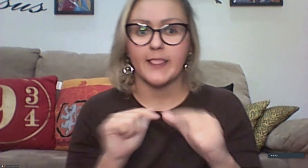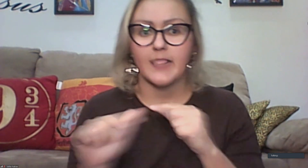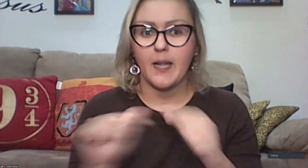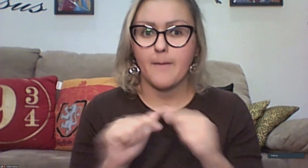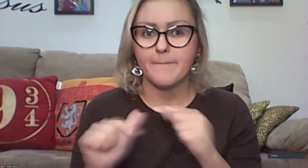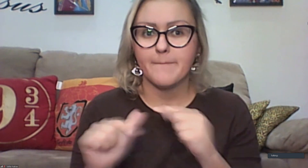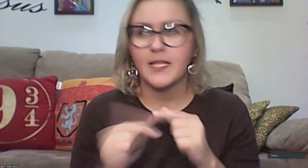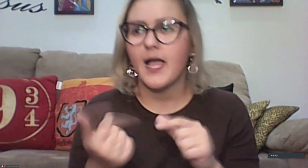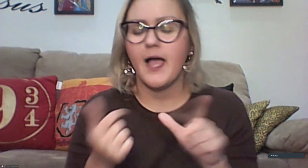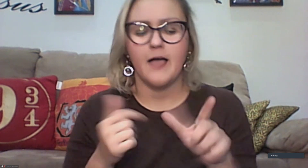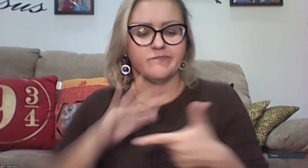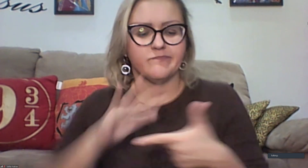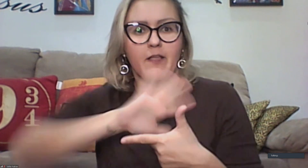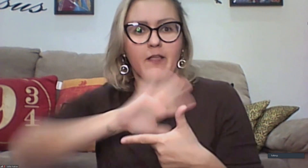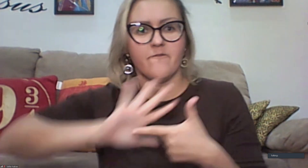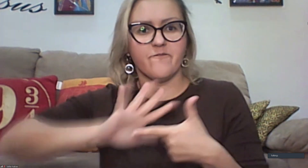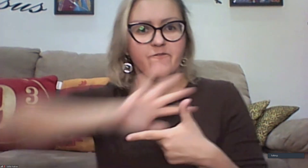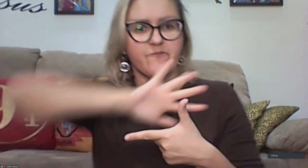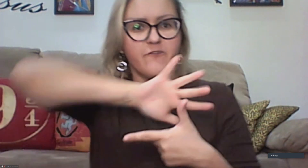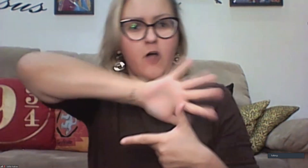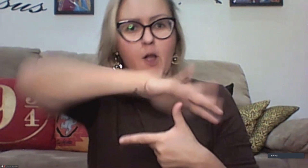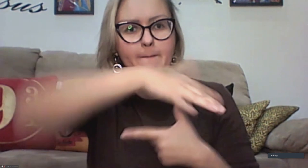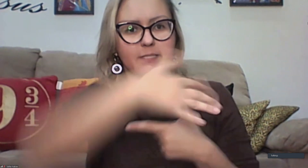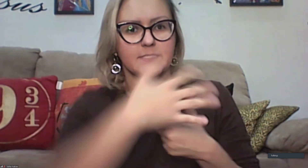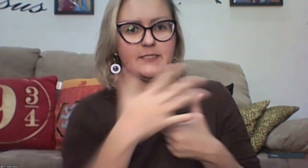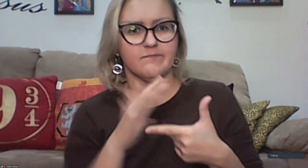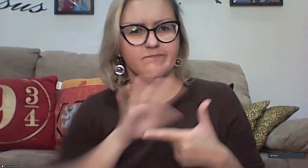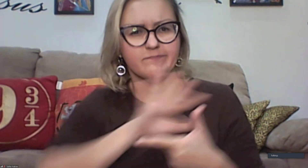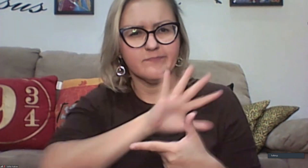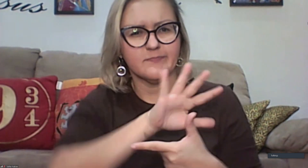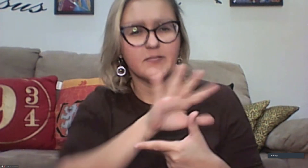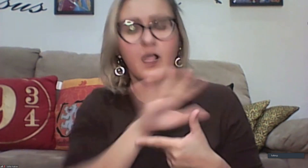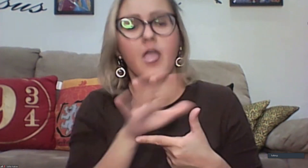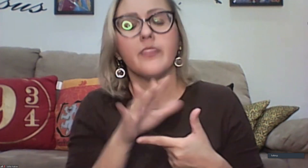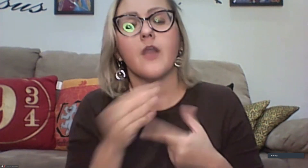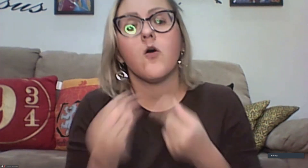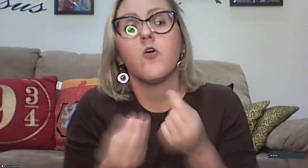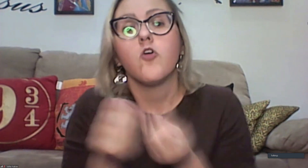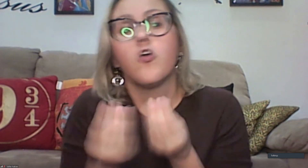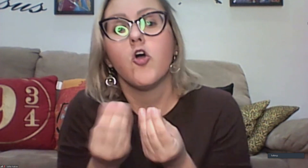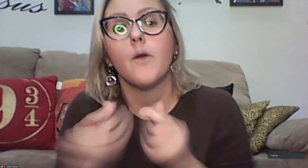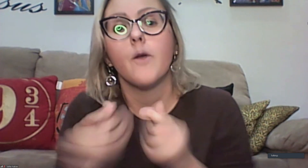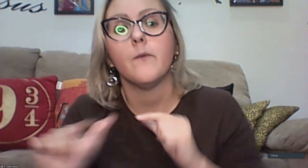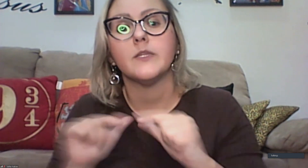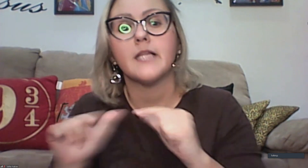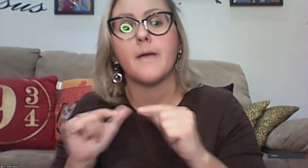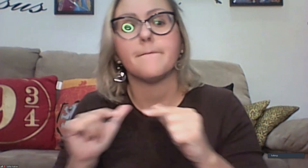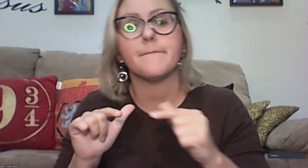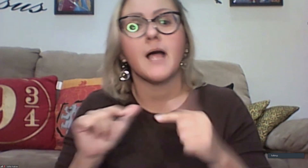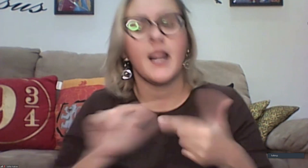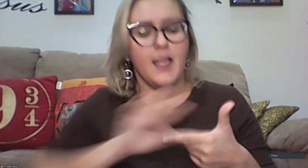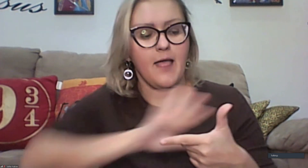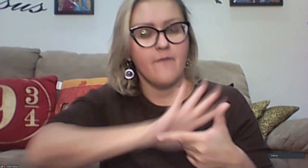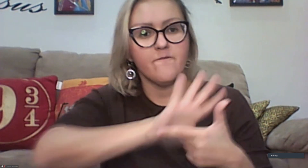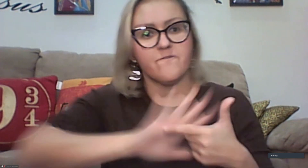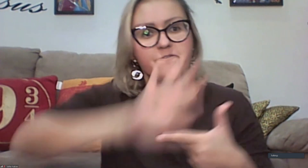trabalhar formas geométricas. Então, mas de que maneira você vai fazer essas formas? Através